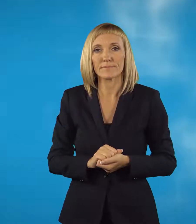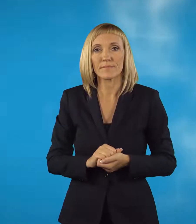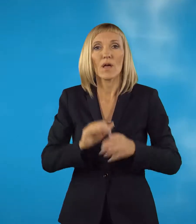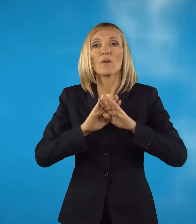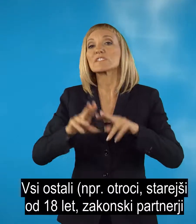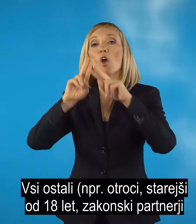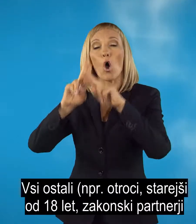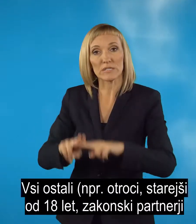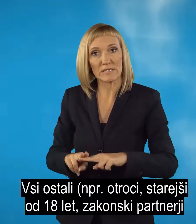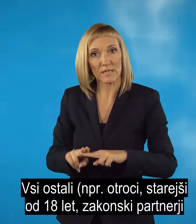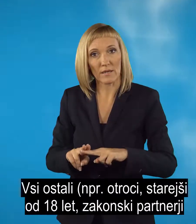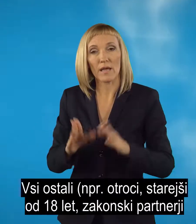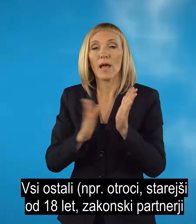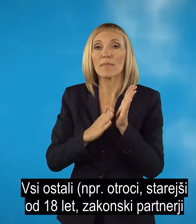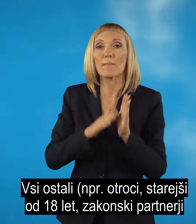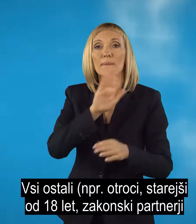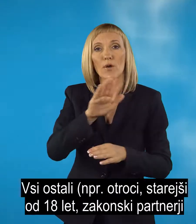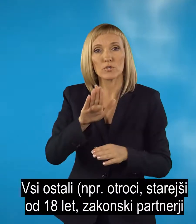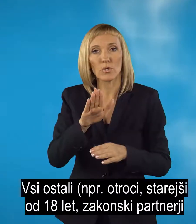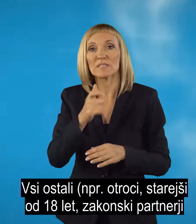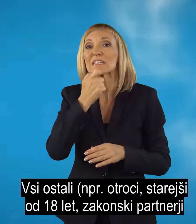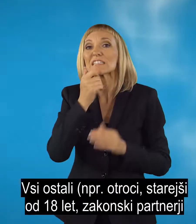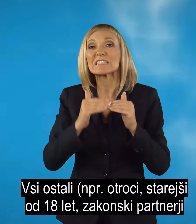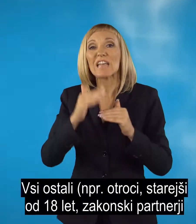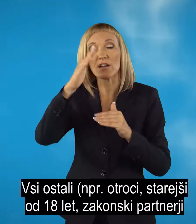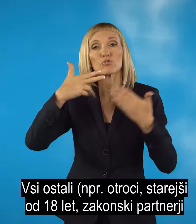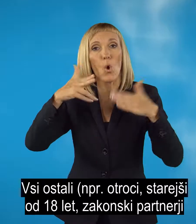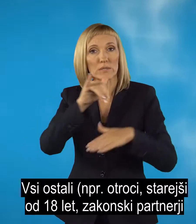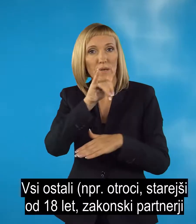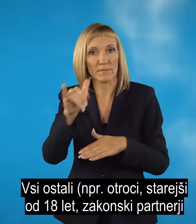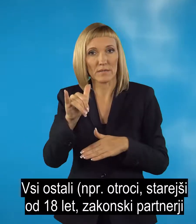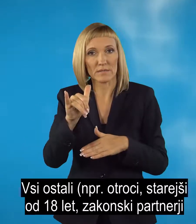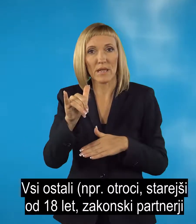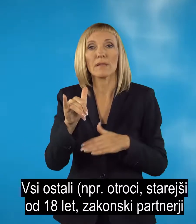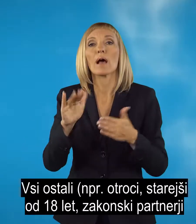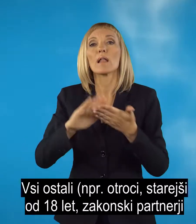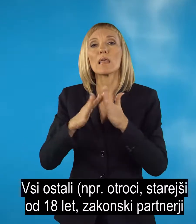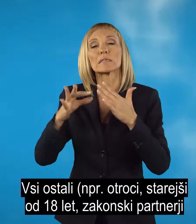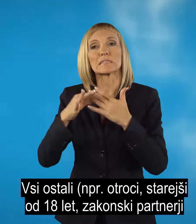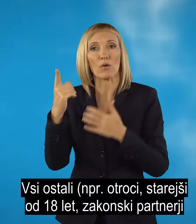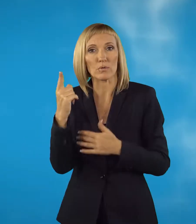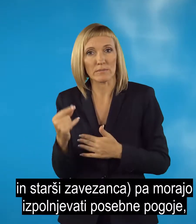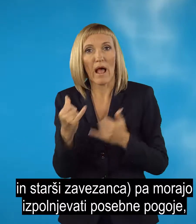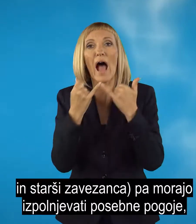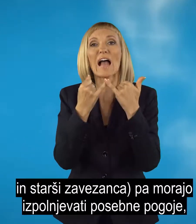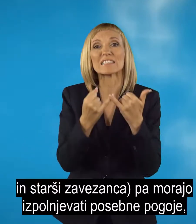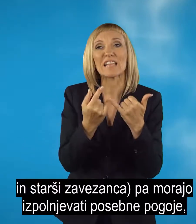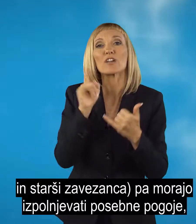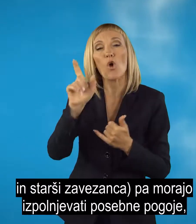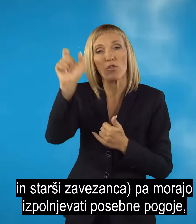Vsi ostali, na primer otroci starejši od 18 let, zakonski partnerji in starši zavezanca,